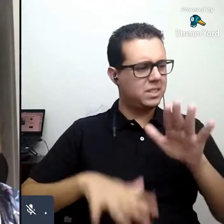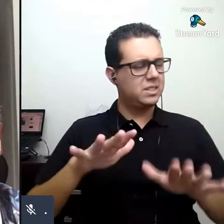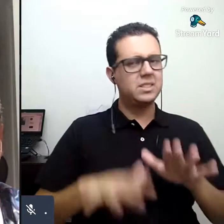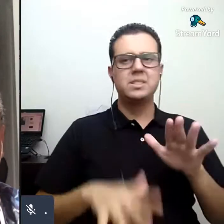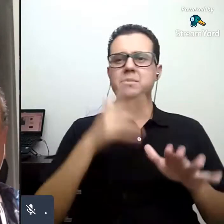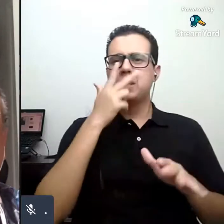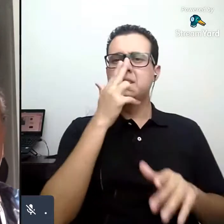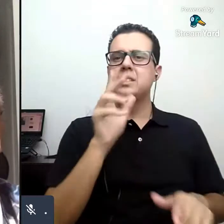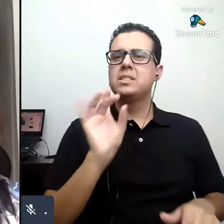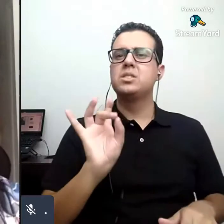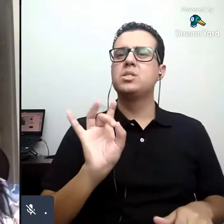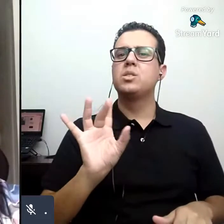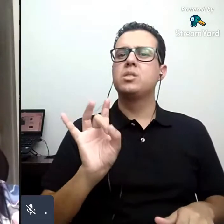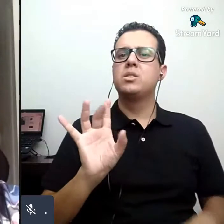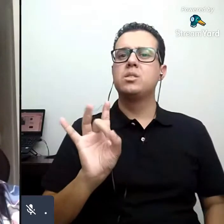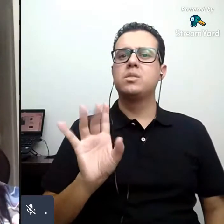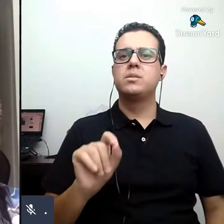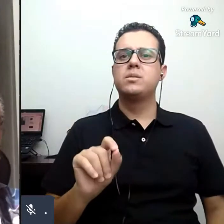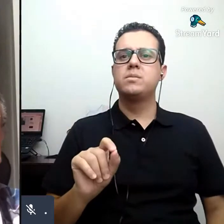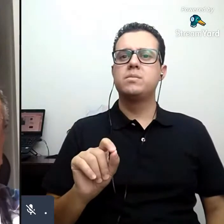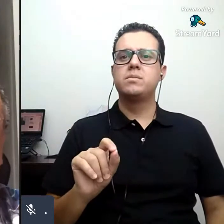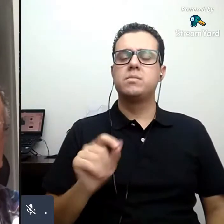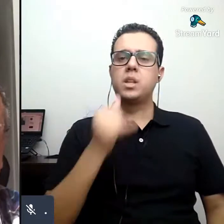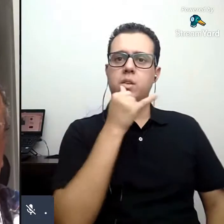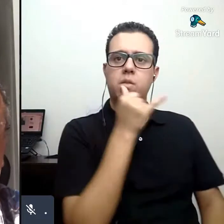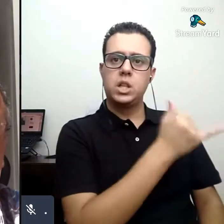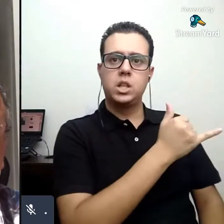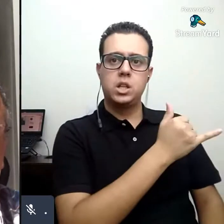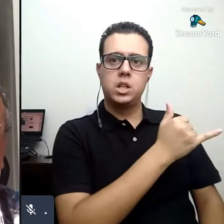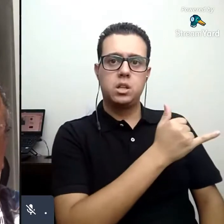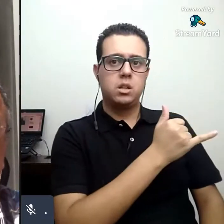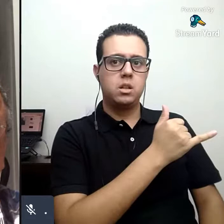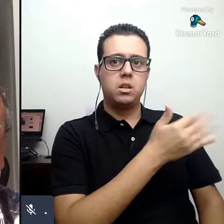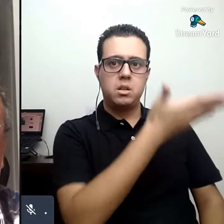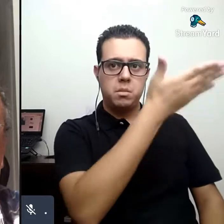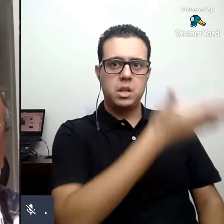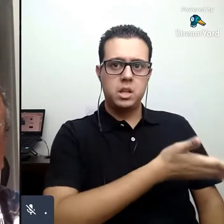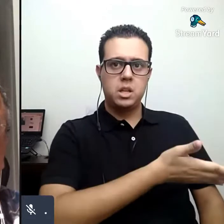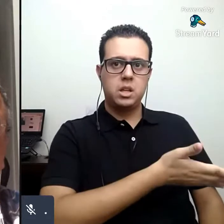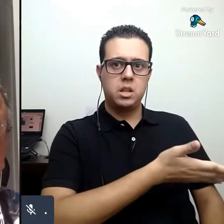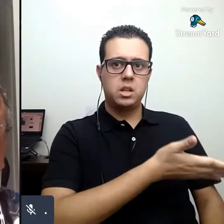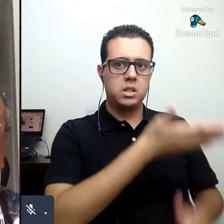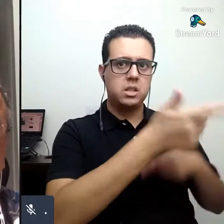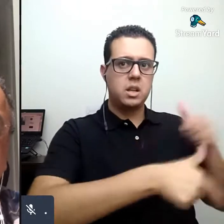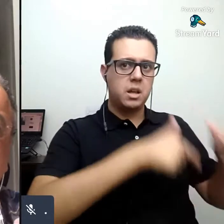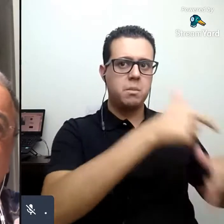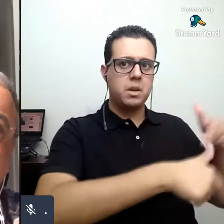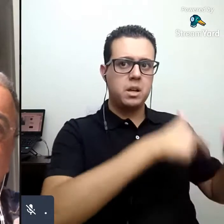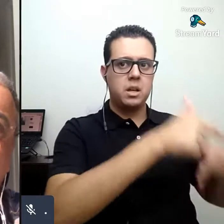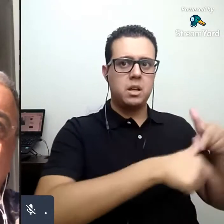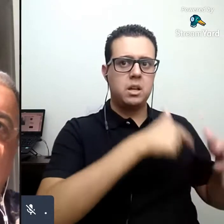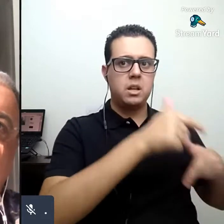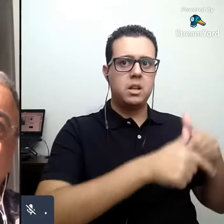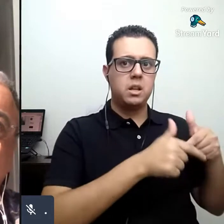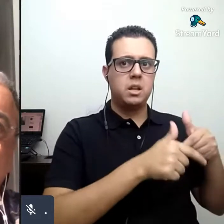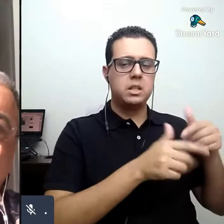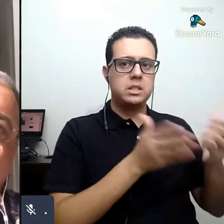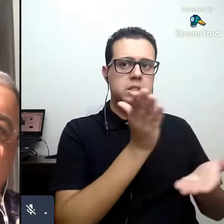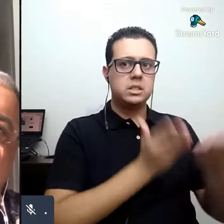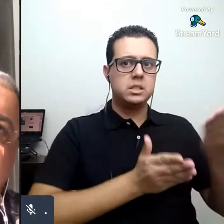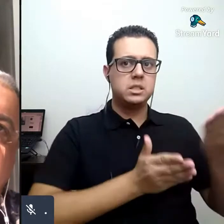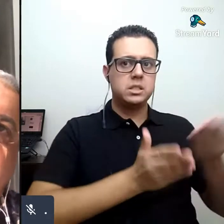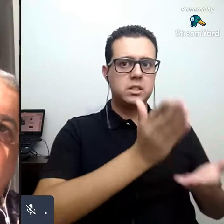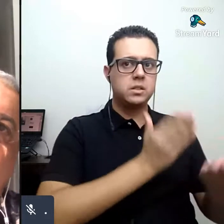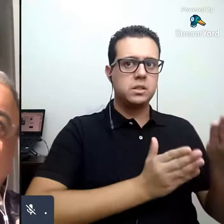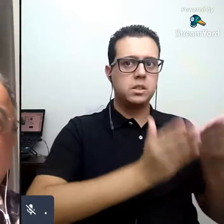só para o oficial do rei, para este homem que é um centurião que cuida lá